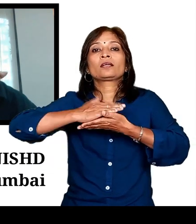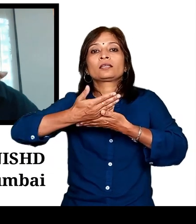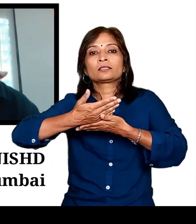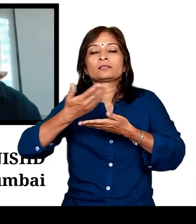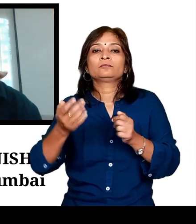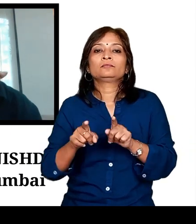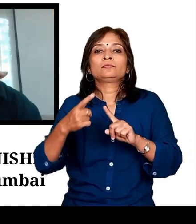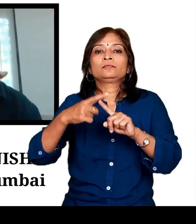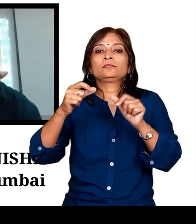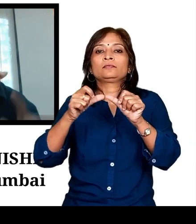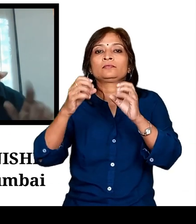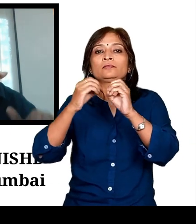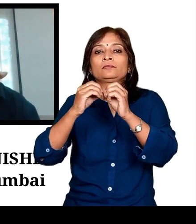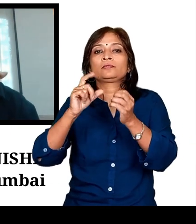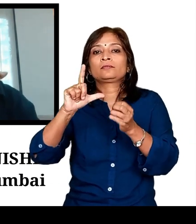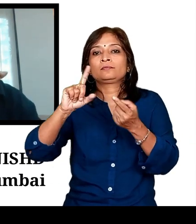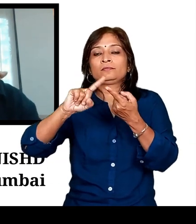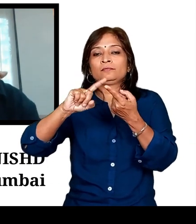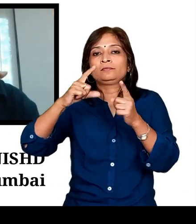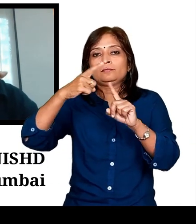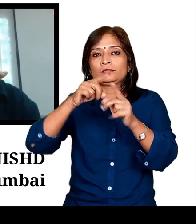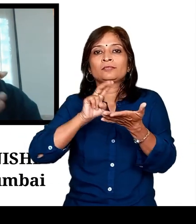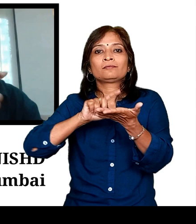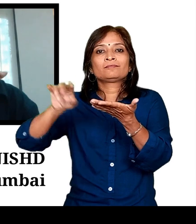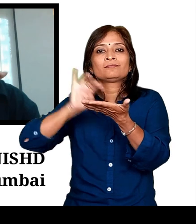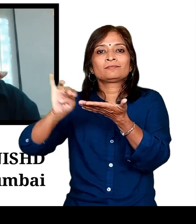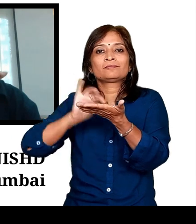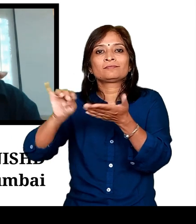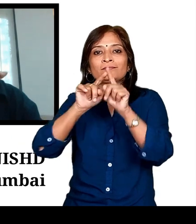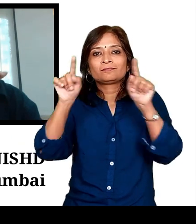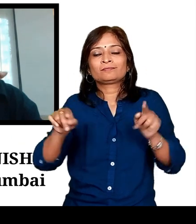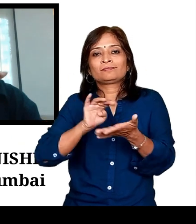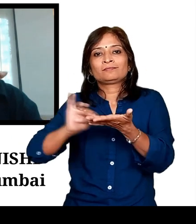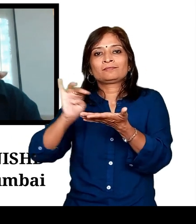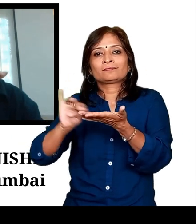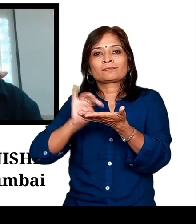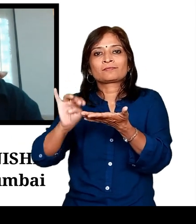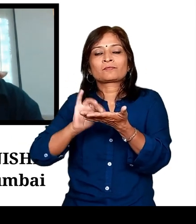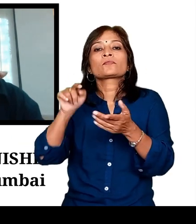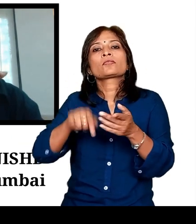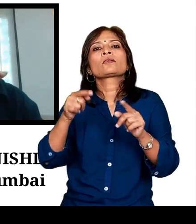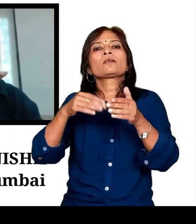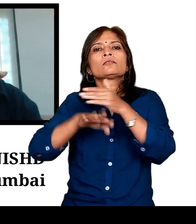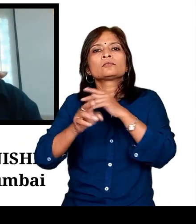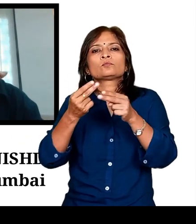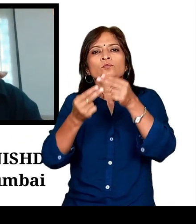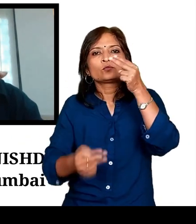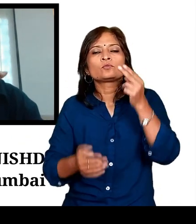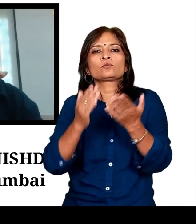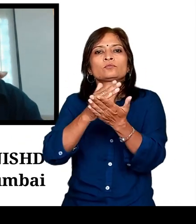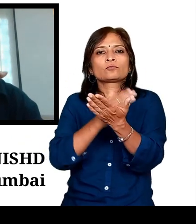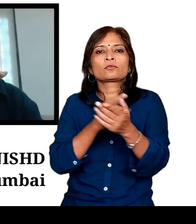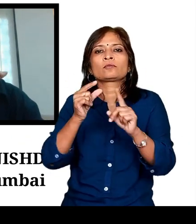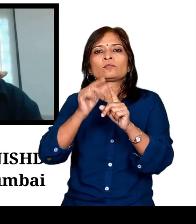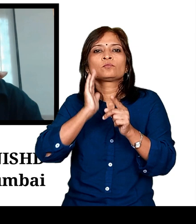प्रोविजन ऑल्सो इज देयर. कोई टैबलेट है कंप्यूटर है तो उसमें अलग अलग प्रोग्राम्स है, सॉफ्टवेयर है, इंटरेस्टिंग स्टोरीज है, पोएम्स